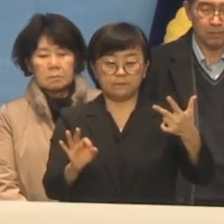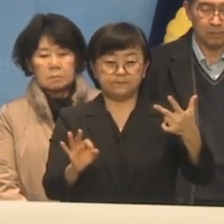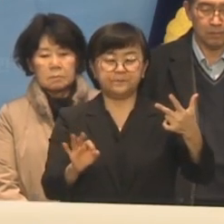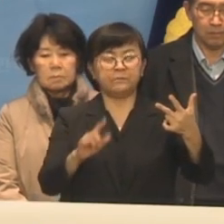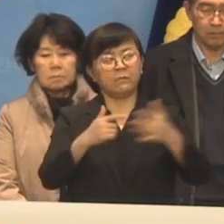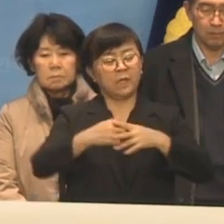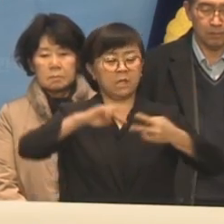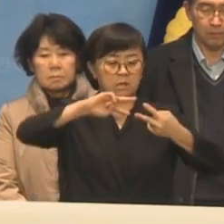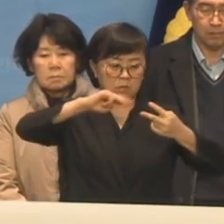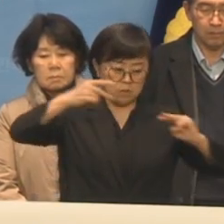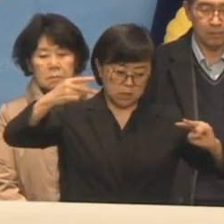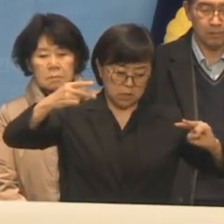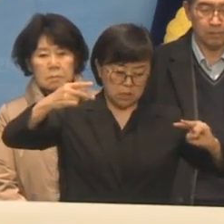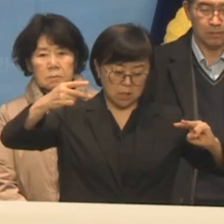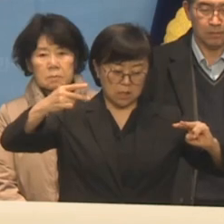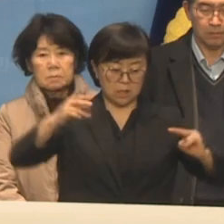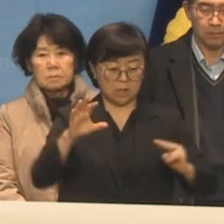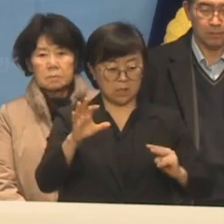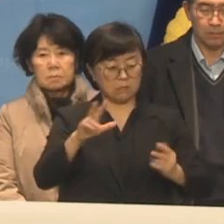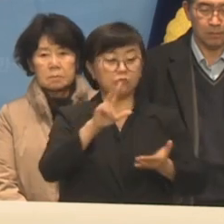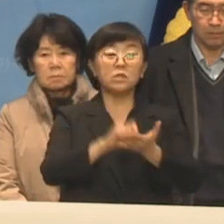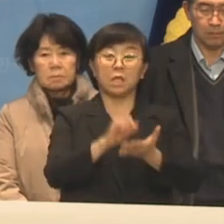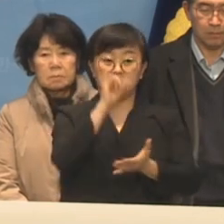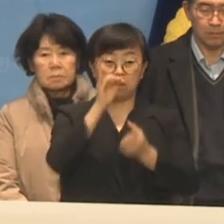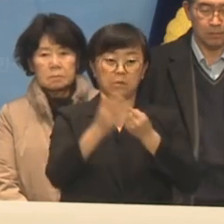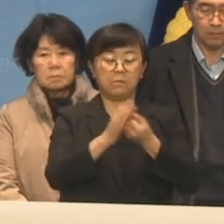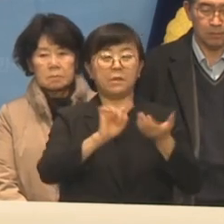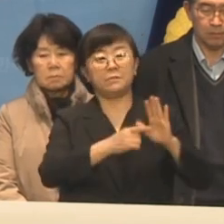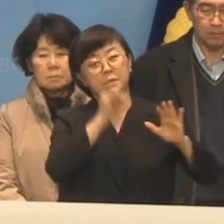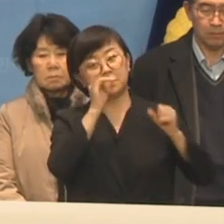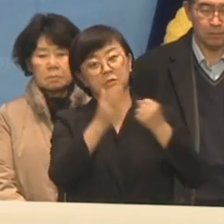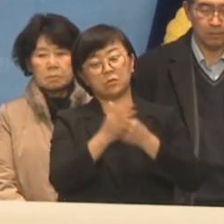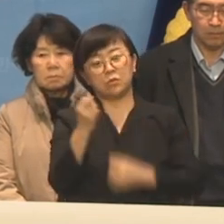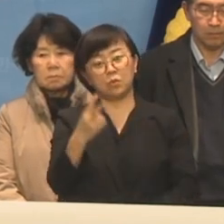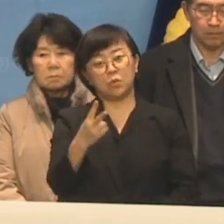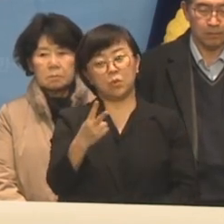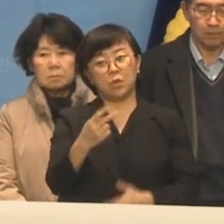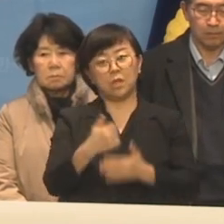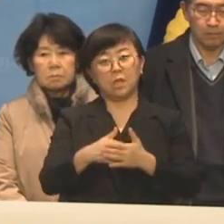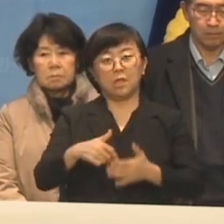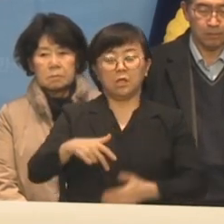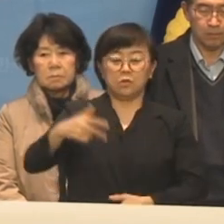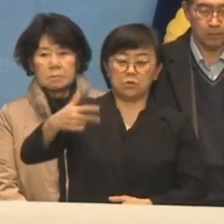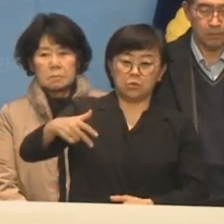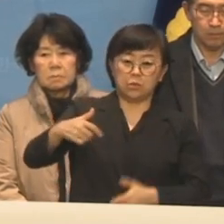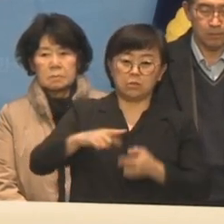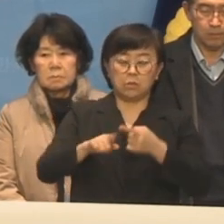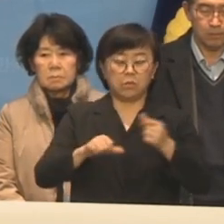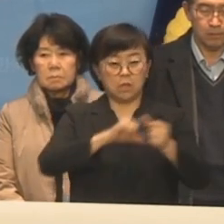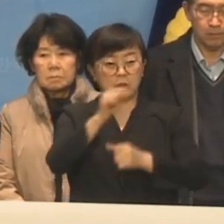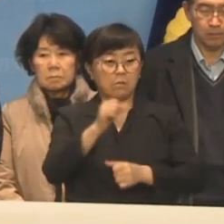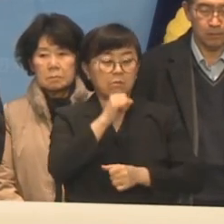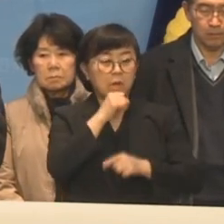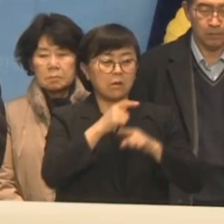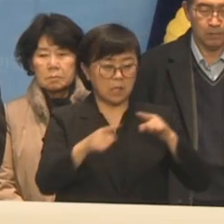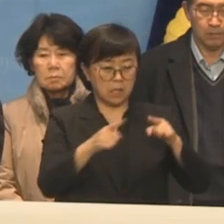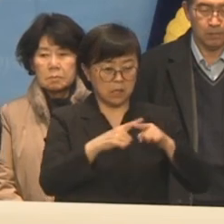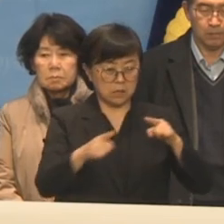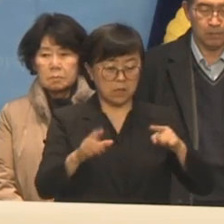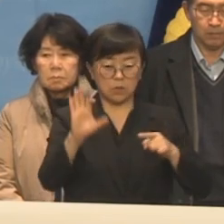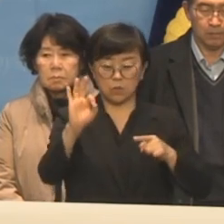이상이 있는 걸로 이미 밝혀진 바 있습니다. 그 외에도 소변 요오도나 환경평가에서